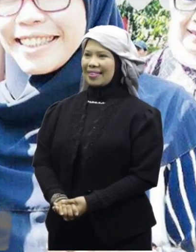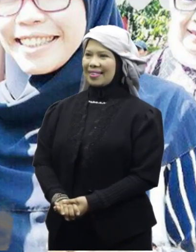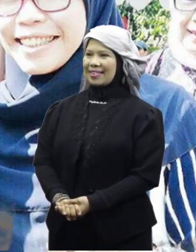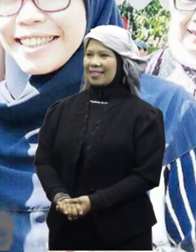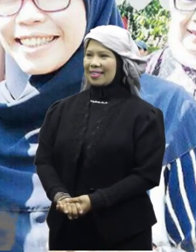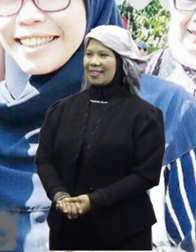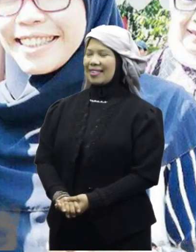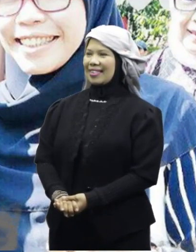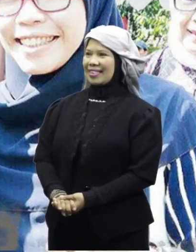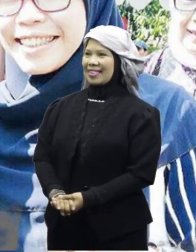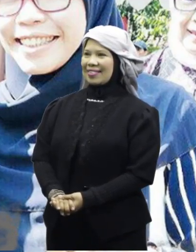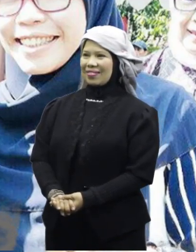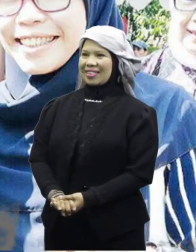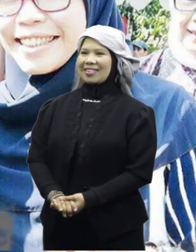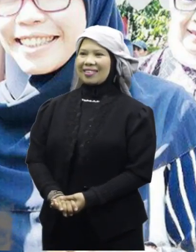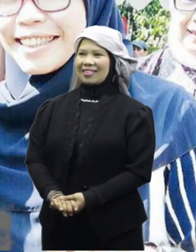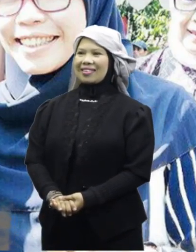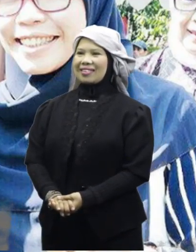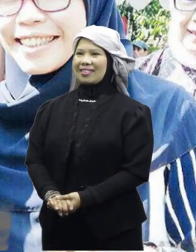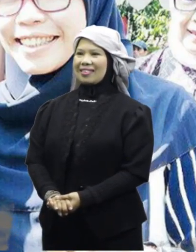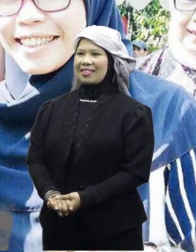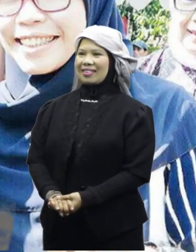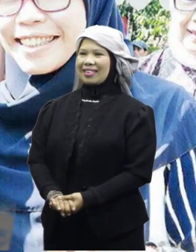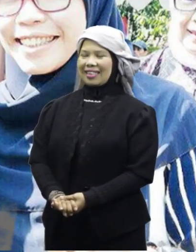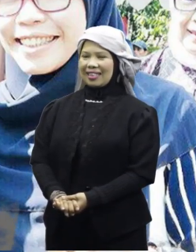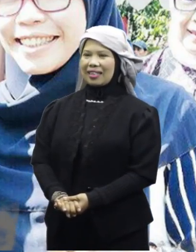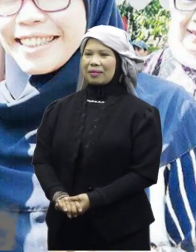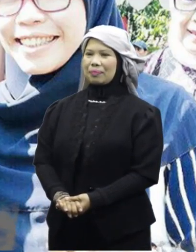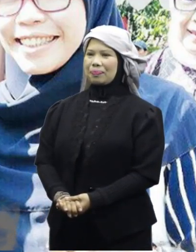penting bagaimana standar kualitas yang kita salah satunya